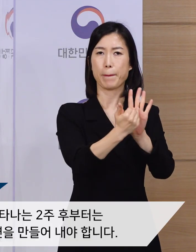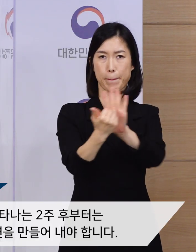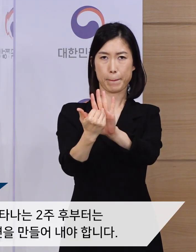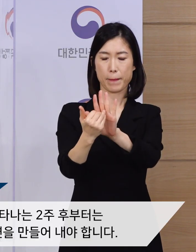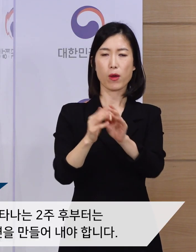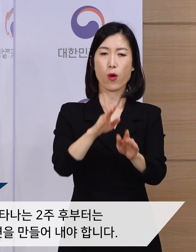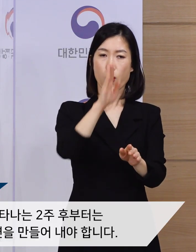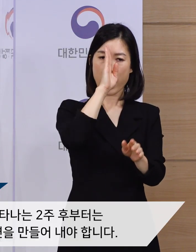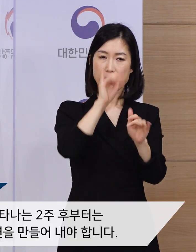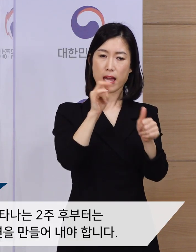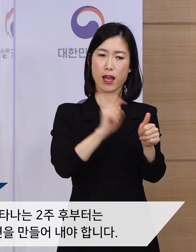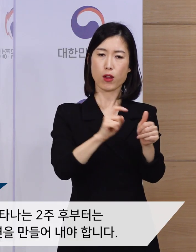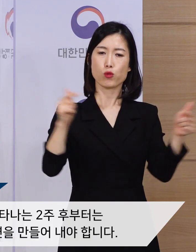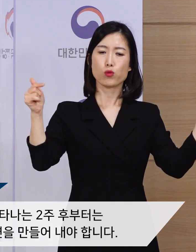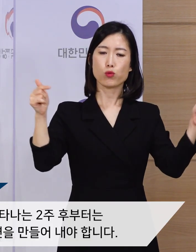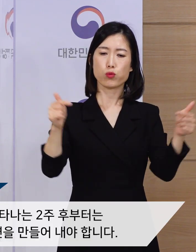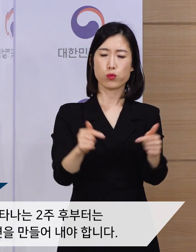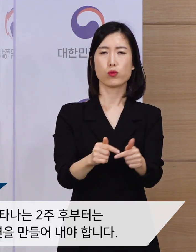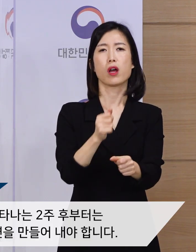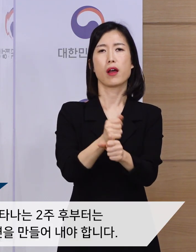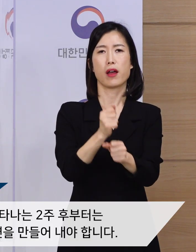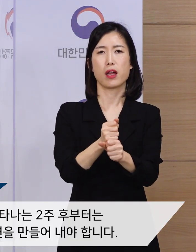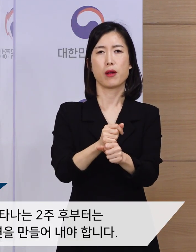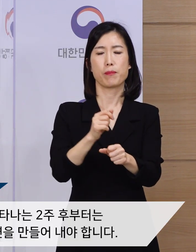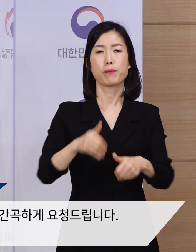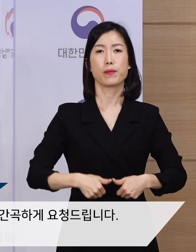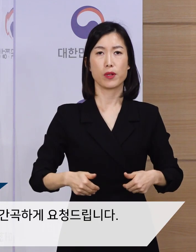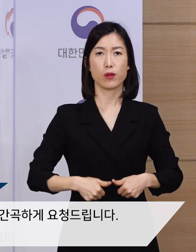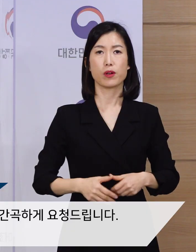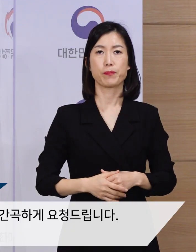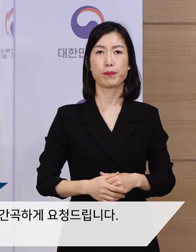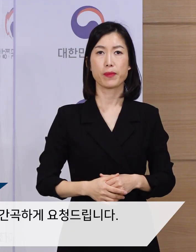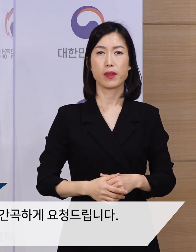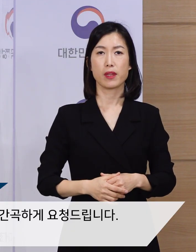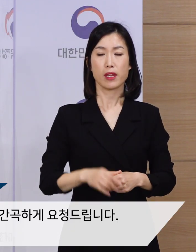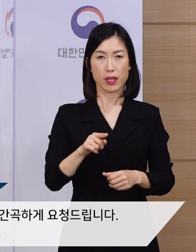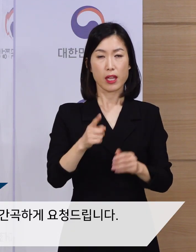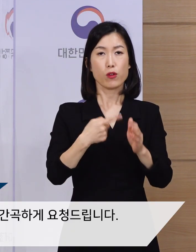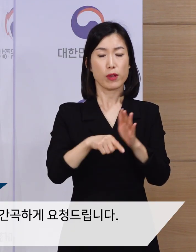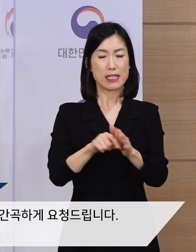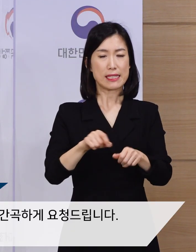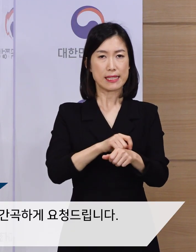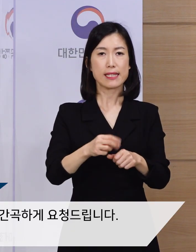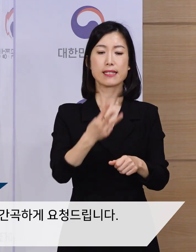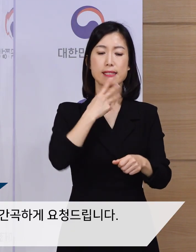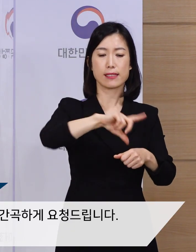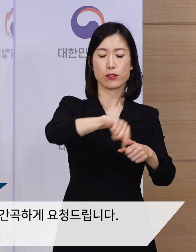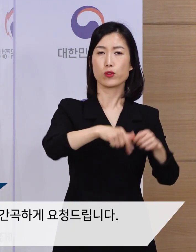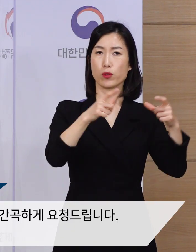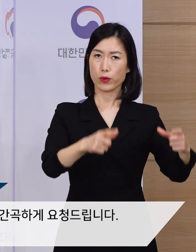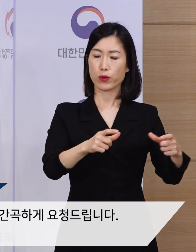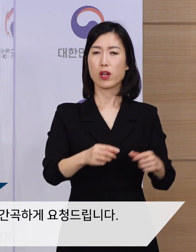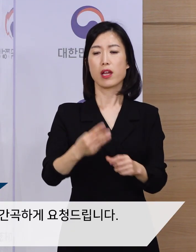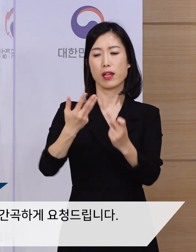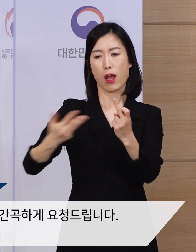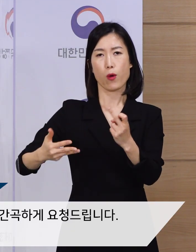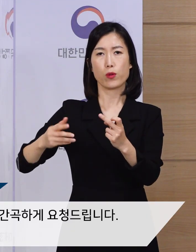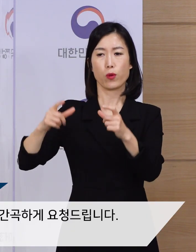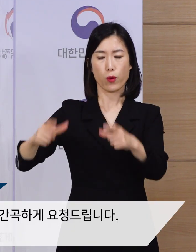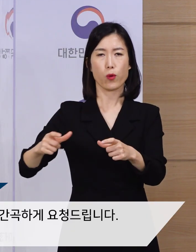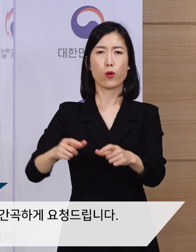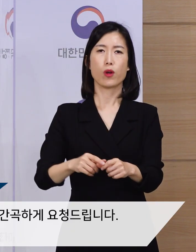발생이 감소하는 국면을 만들어내야 합니다. 이를 위해 특히 수도권과 강원도 주민